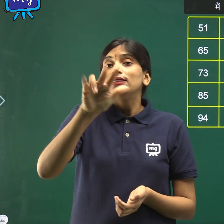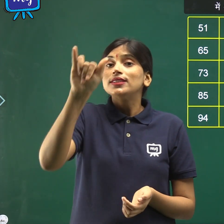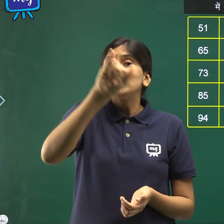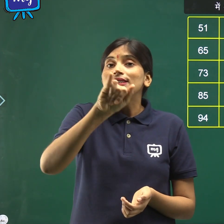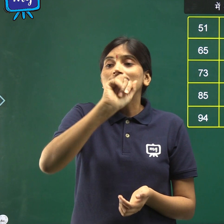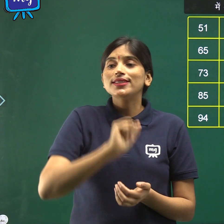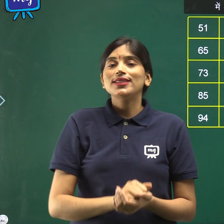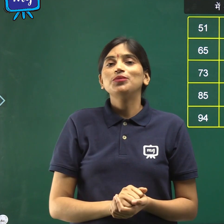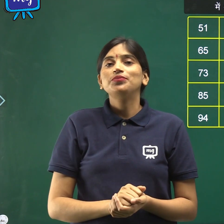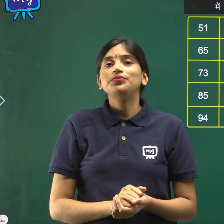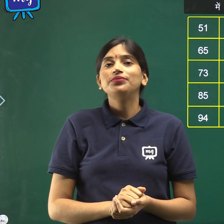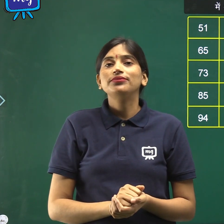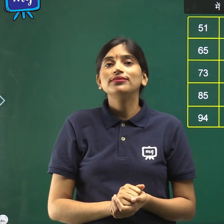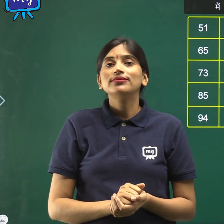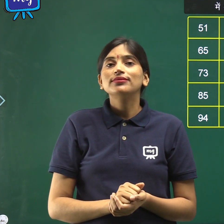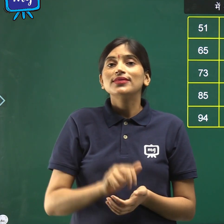86,